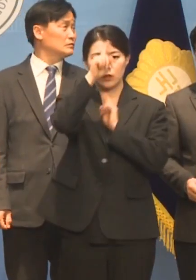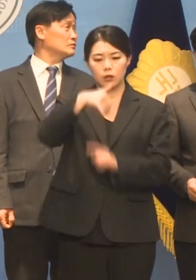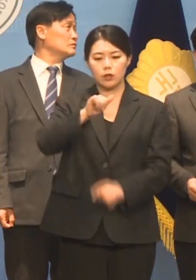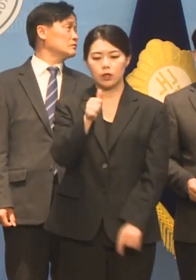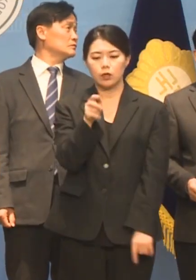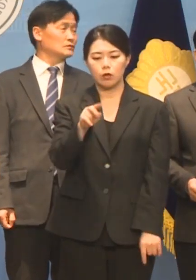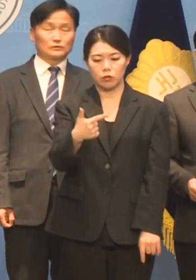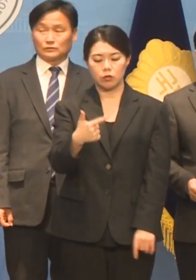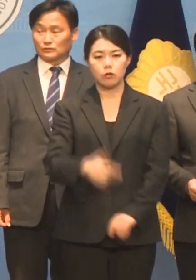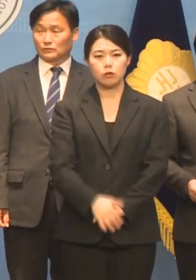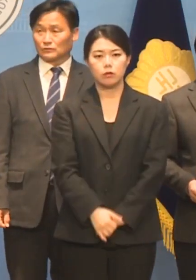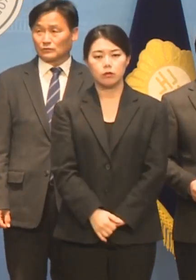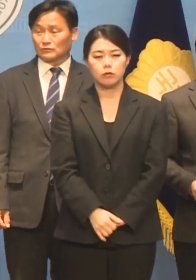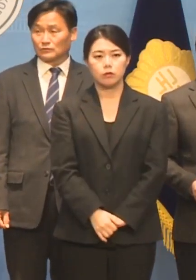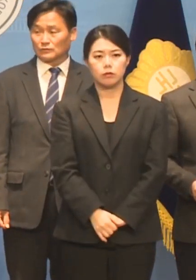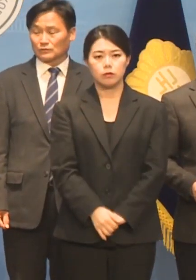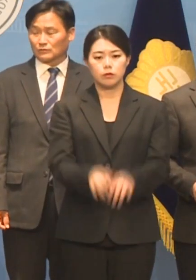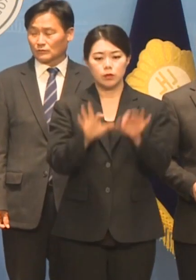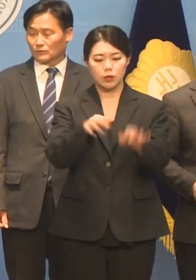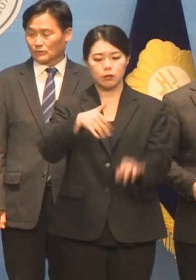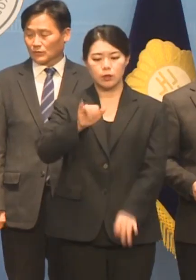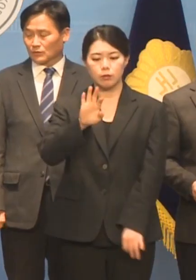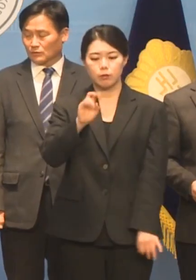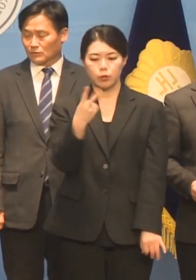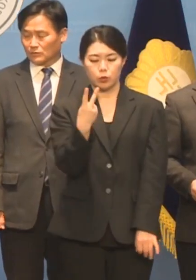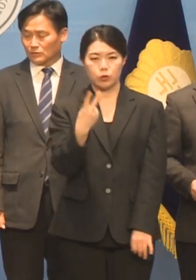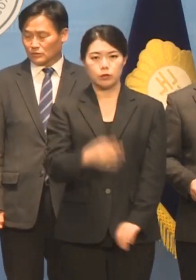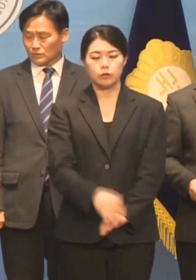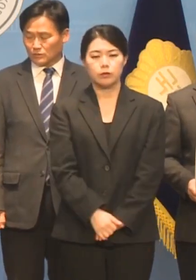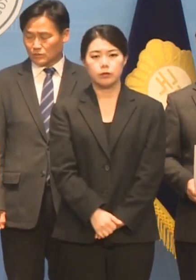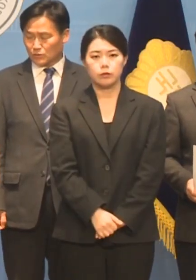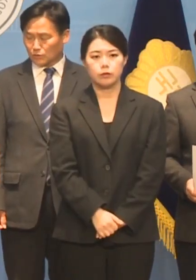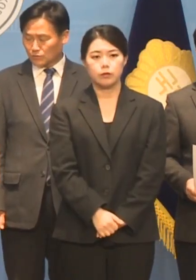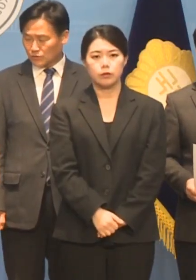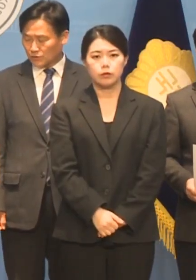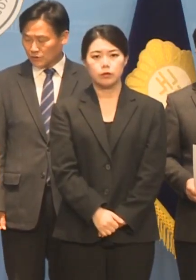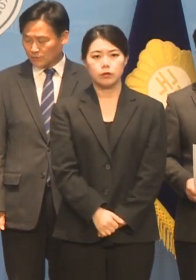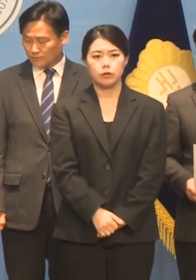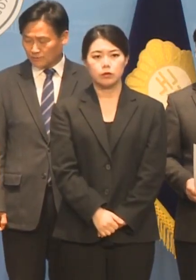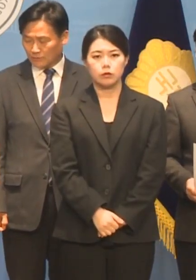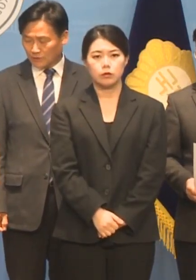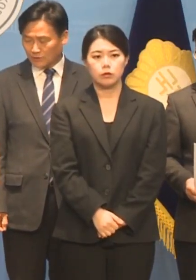이기현 의원님 오셨습니다. 김기표 의원님 오셨습니다.